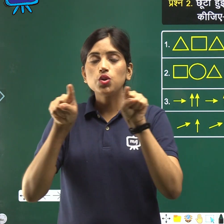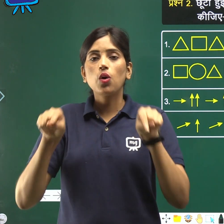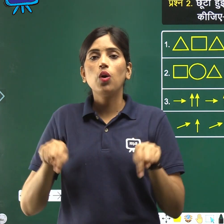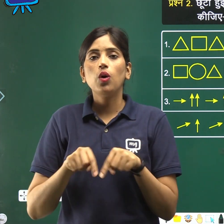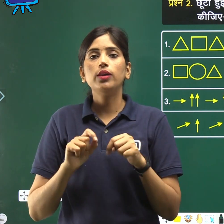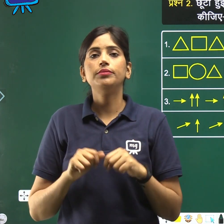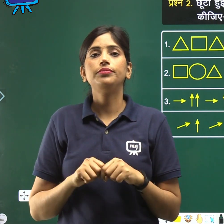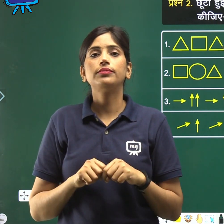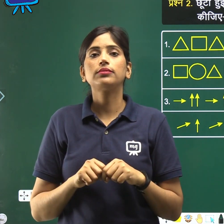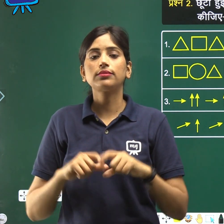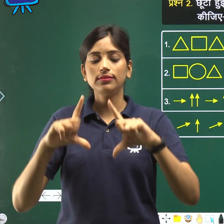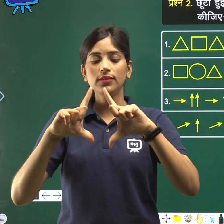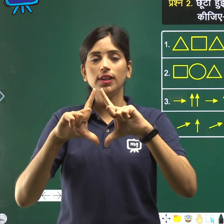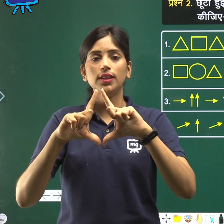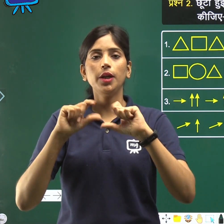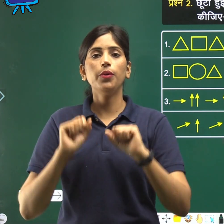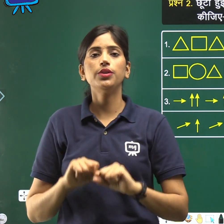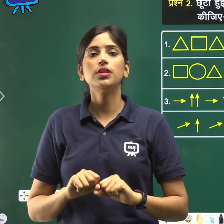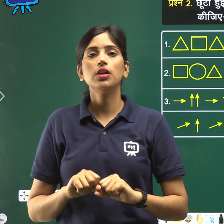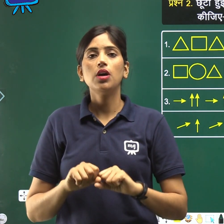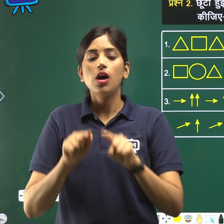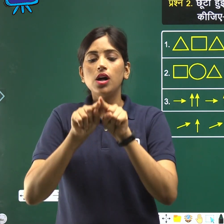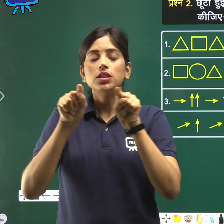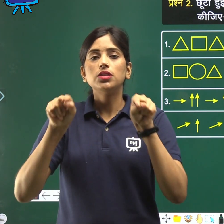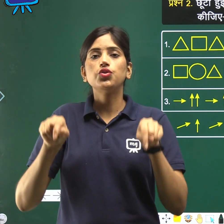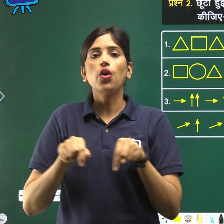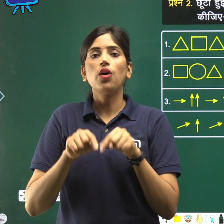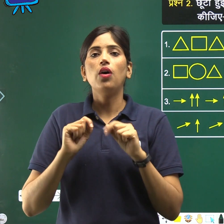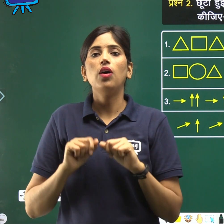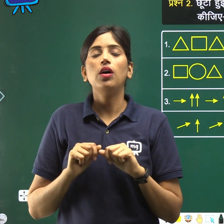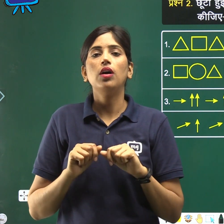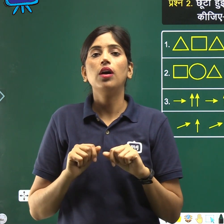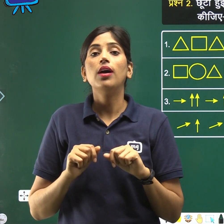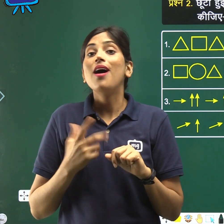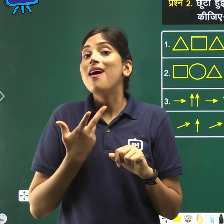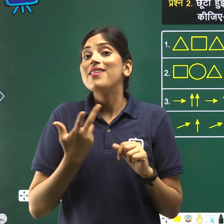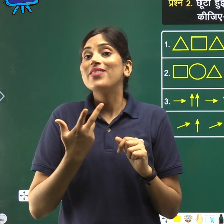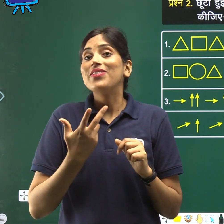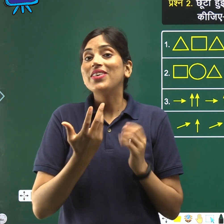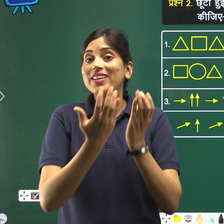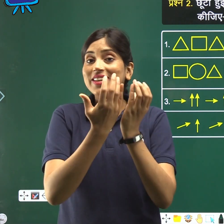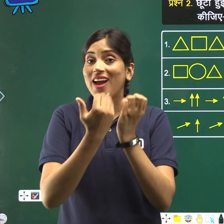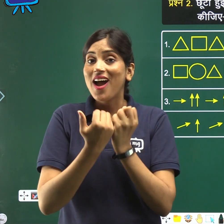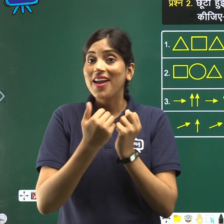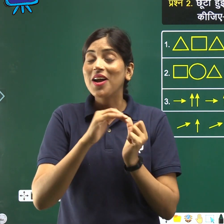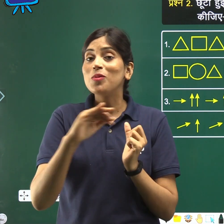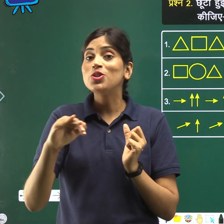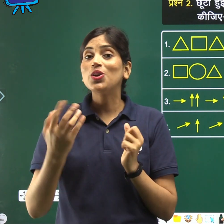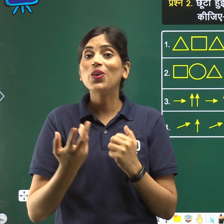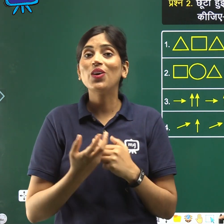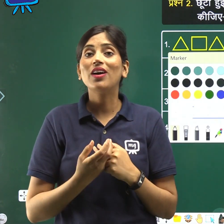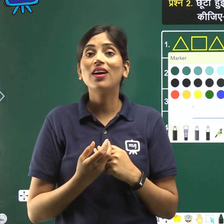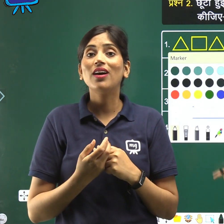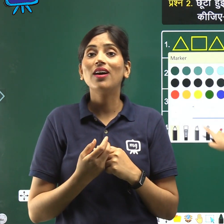चौकोर, त्रिभुज, चौकोर, फिर क्या आएगा बच्चों?